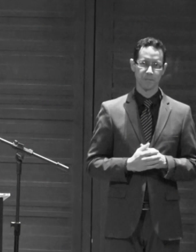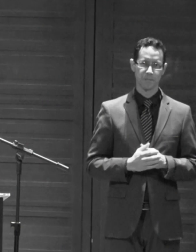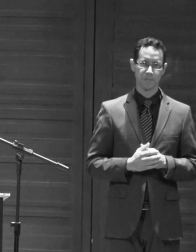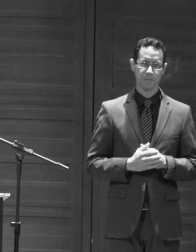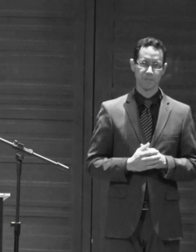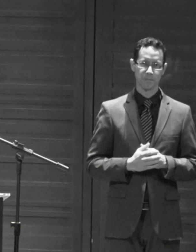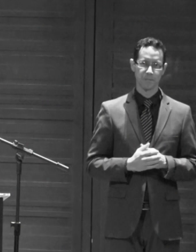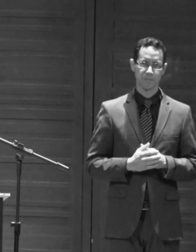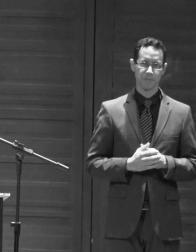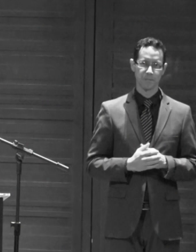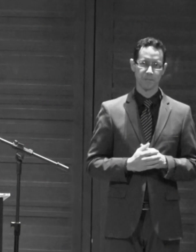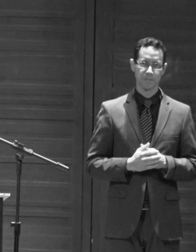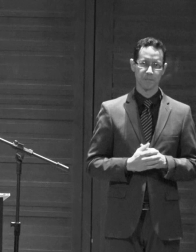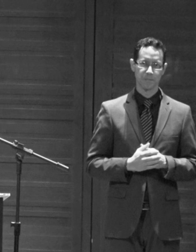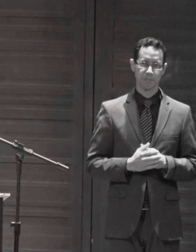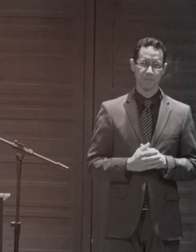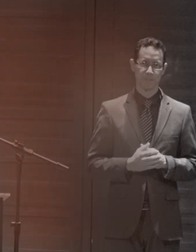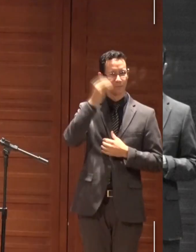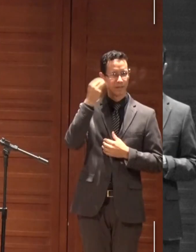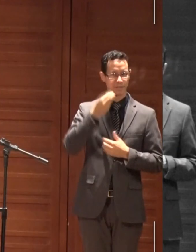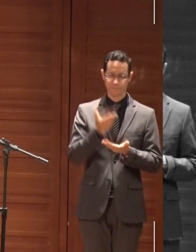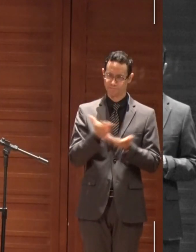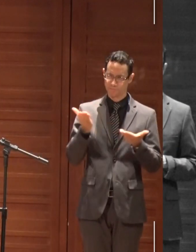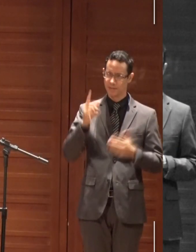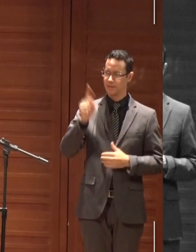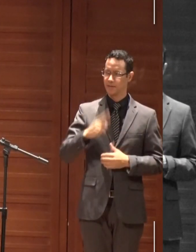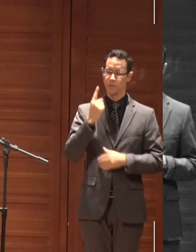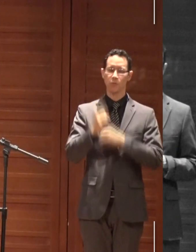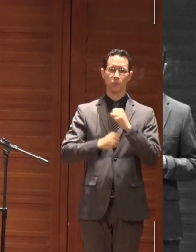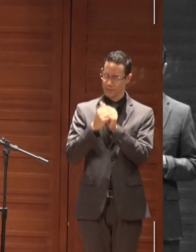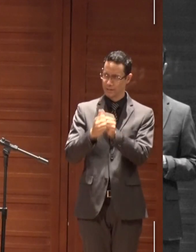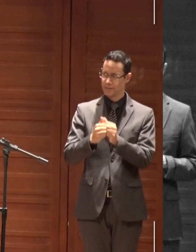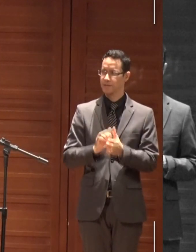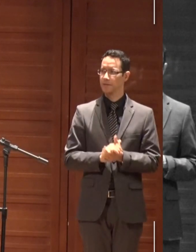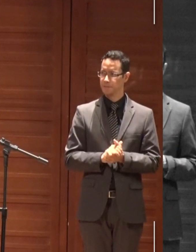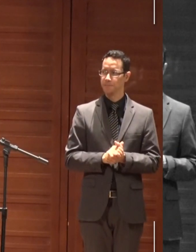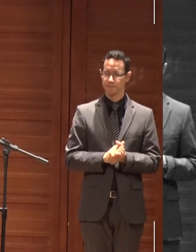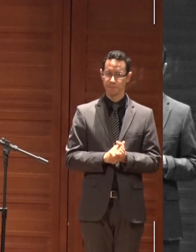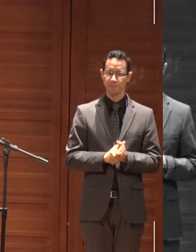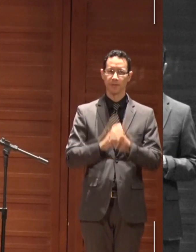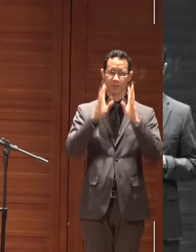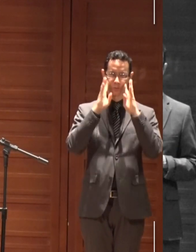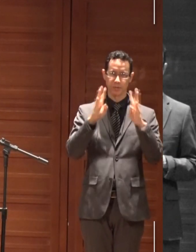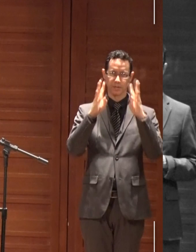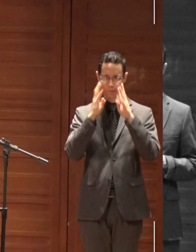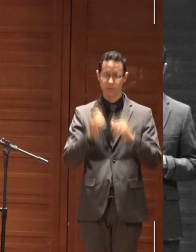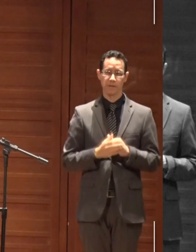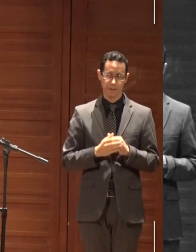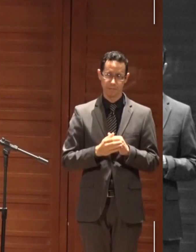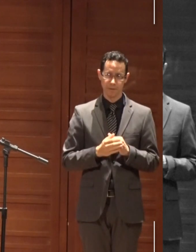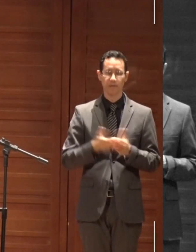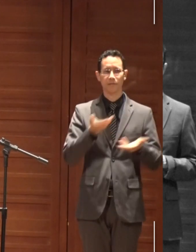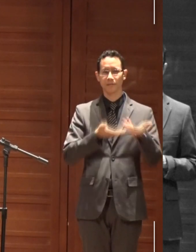para compartilhar da minha experiência com o senhor nesse um ano e pouco, que é o escutar. A